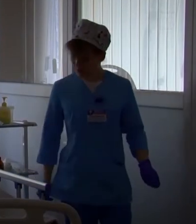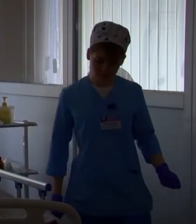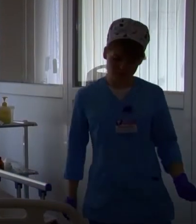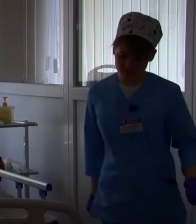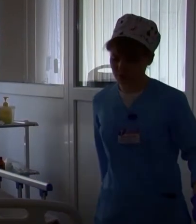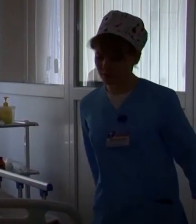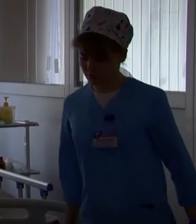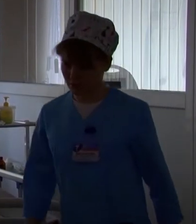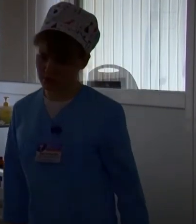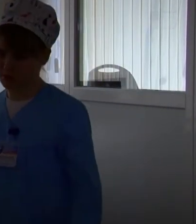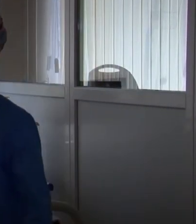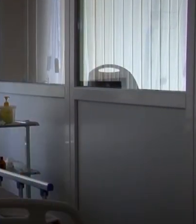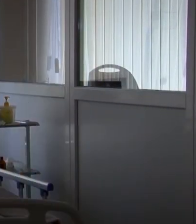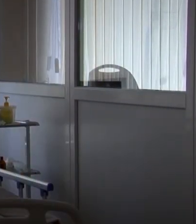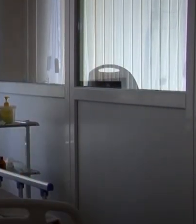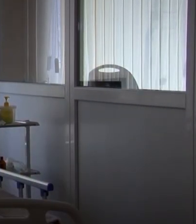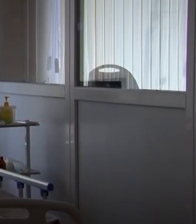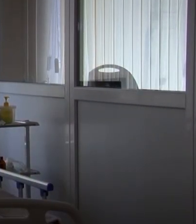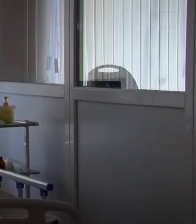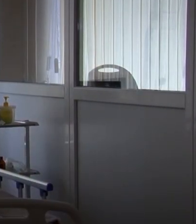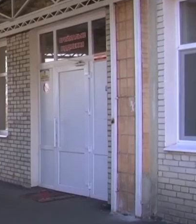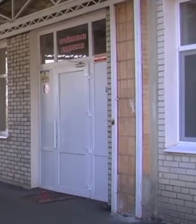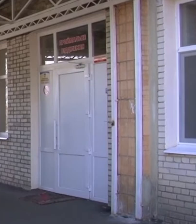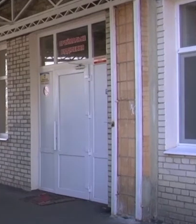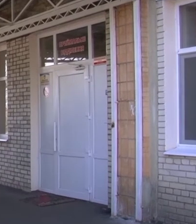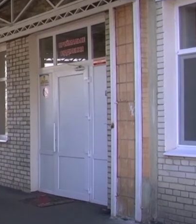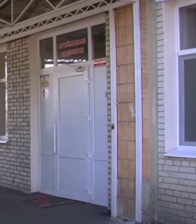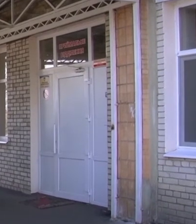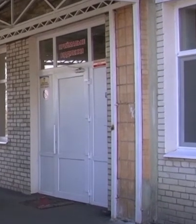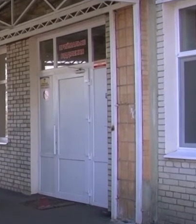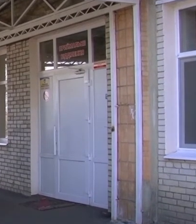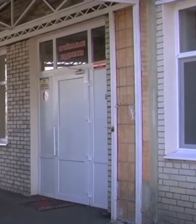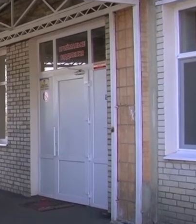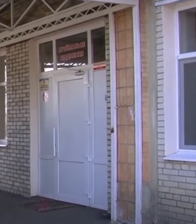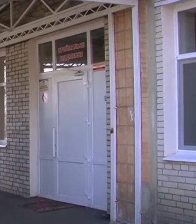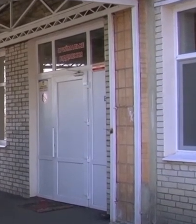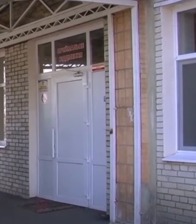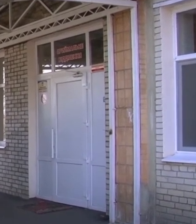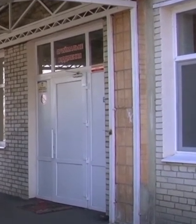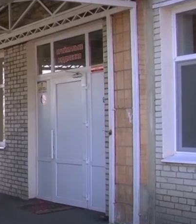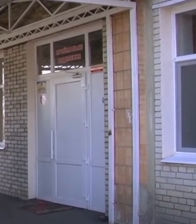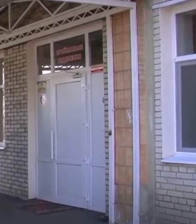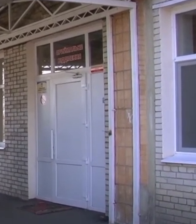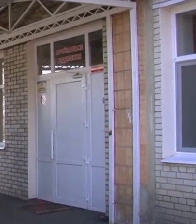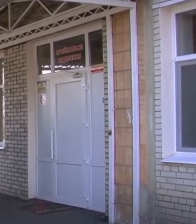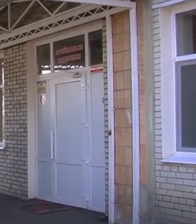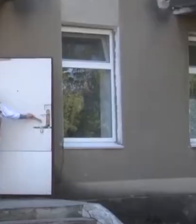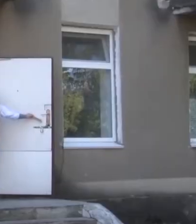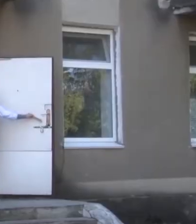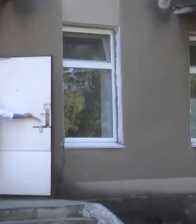цифрам ситуация более-менее стабилизировалась, показатель заболеваний снизился более чем на 25%.